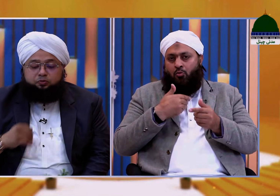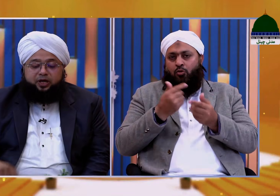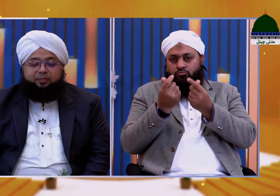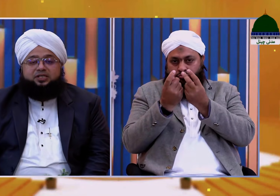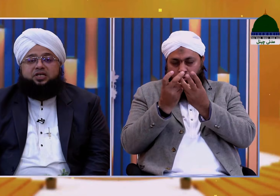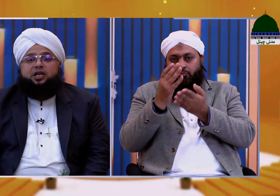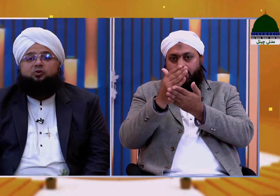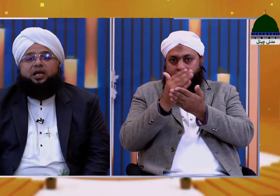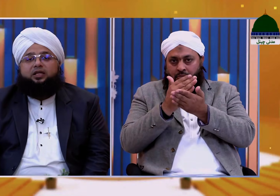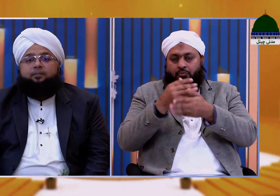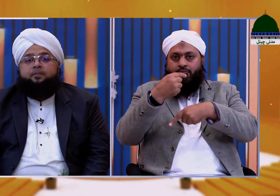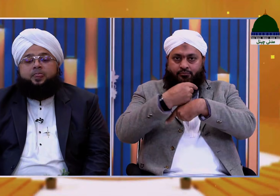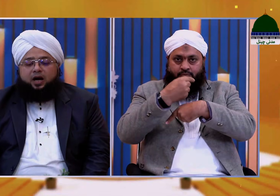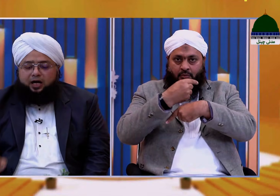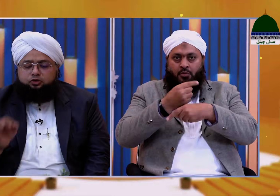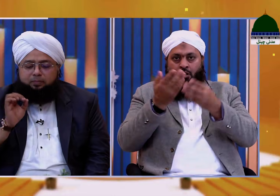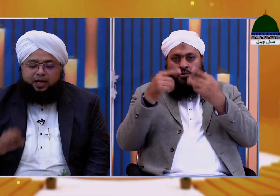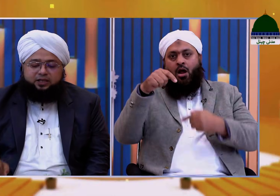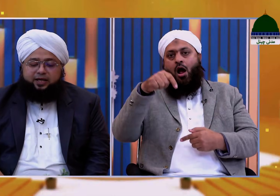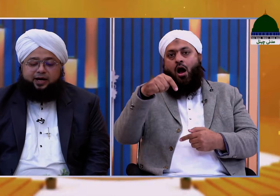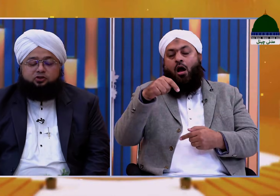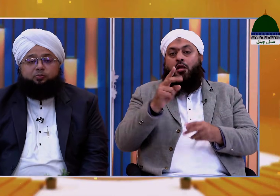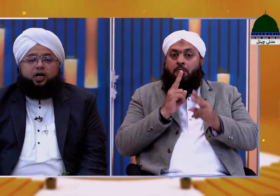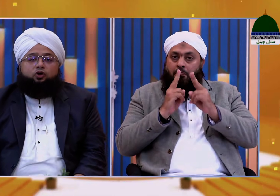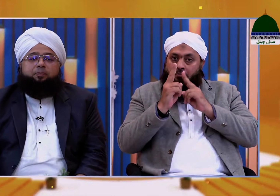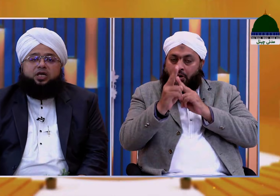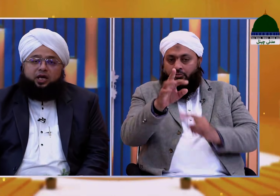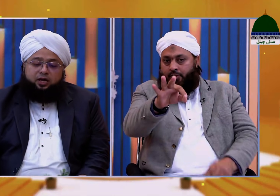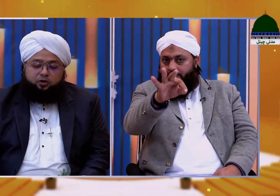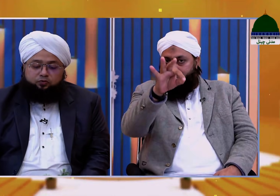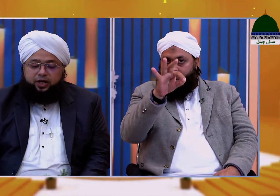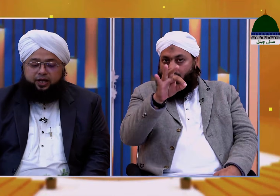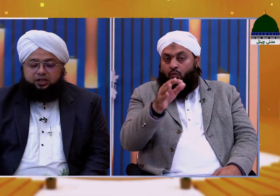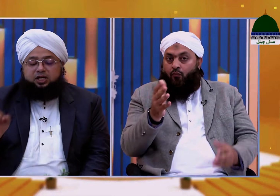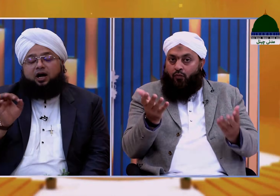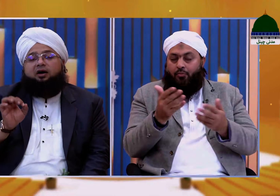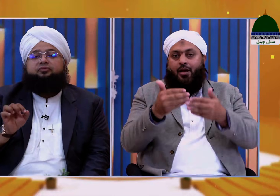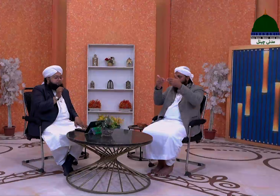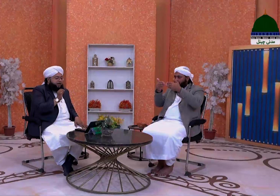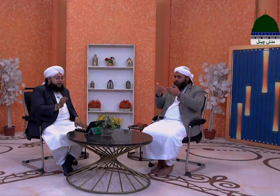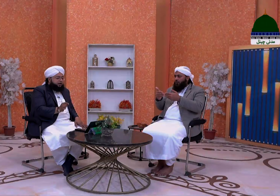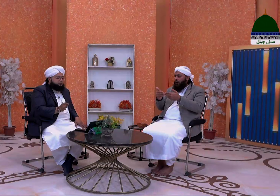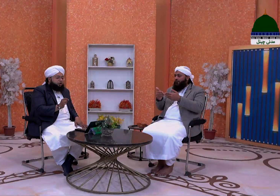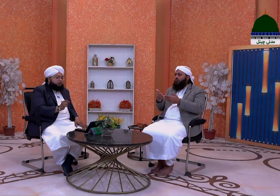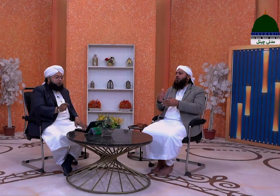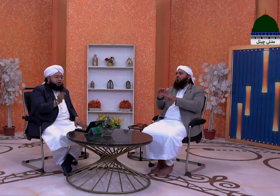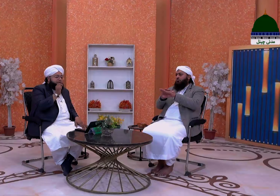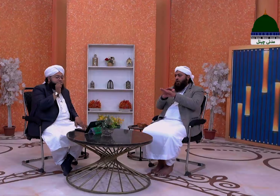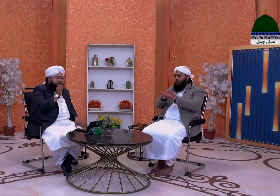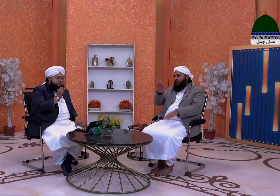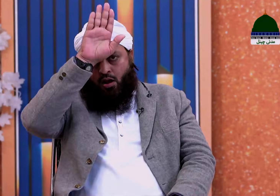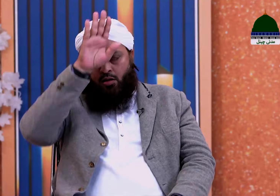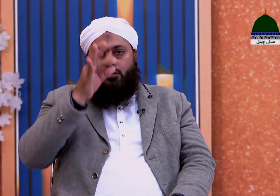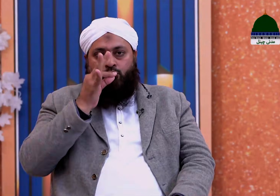بہت کچھ اس میں ہمیں سیکھنے کو ملا تھا۔ آج جو ہم بات کریں گے، آج جو ہمارا ٹاپک ہے وہ ہے اعتکاف۔ پیارے آقا صلی اللہ